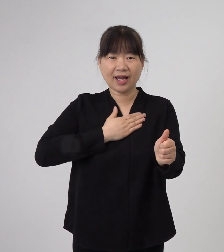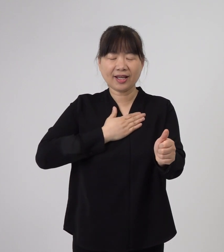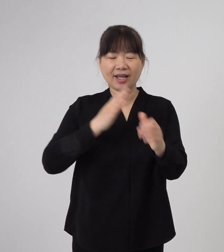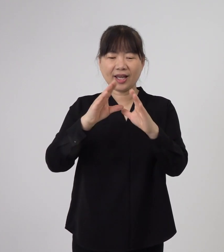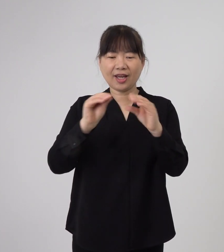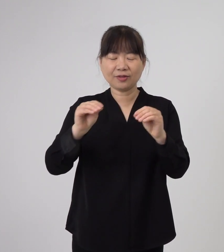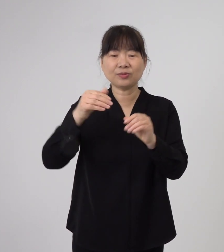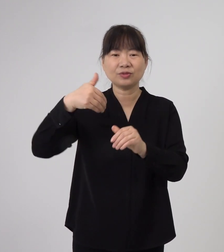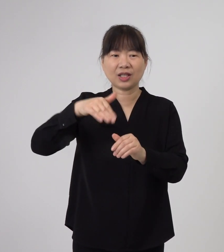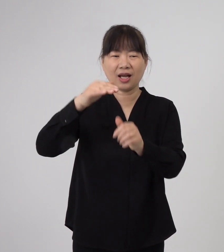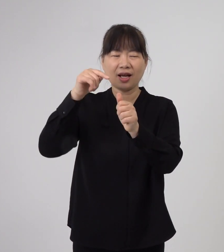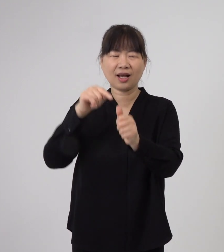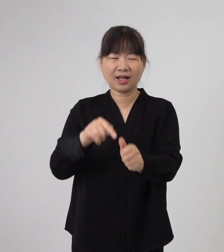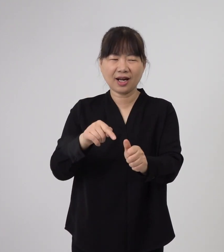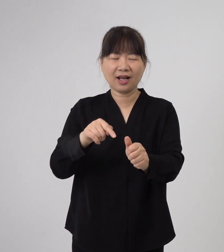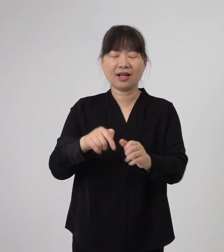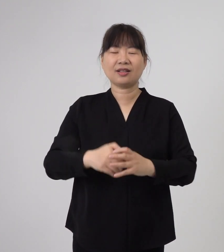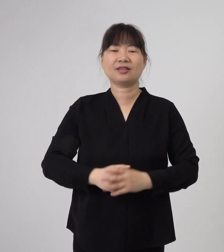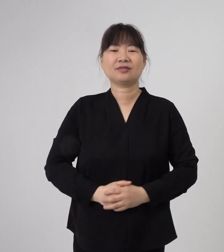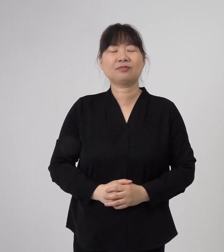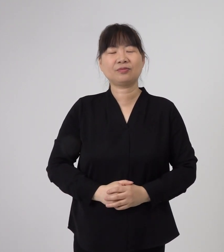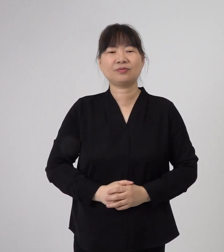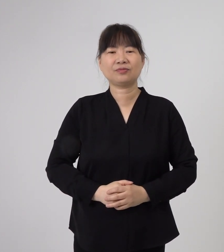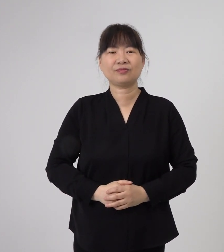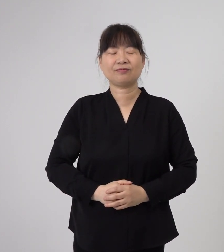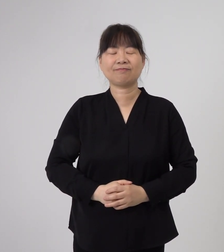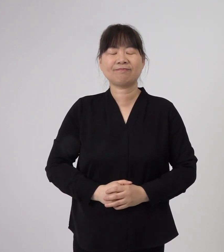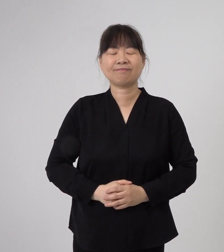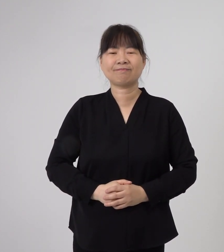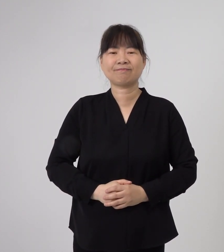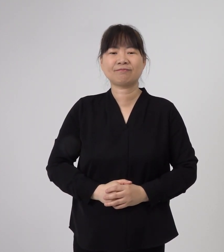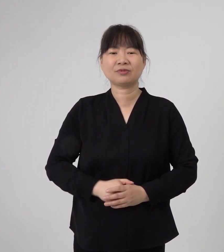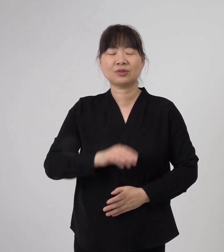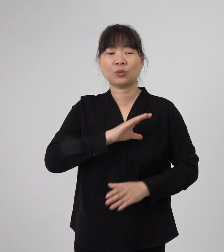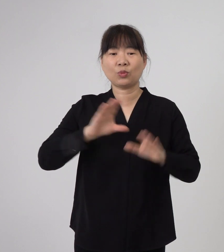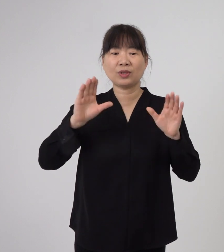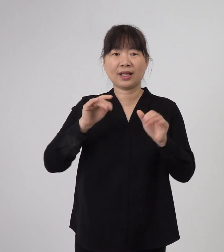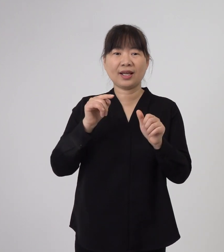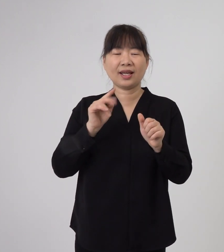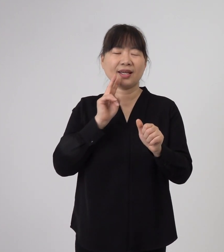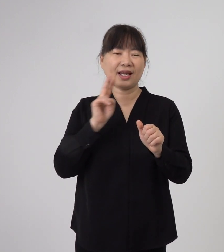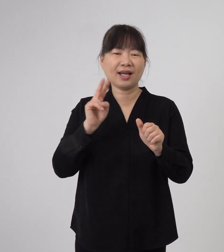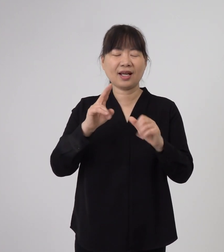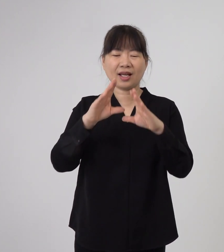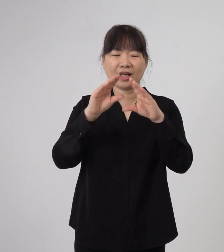내려가라. Go down 모세. 애굽으로 내려가라. 모세야.